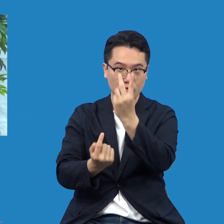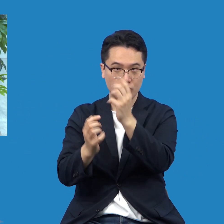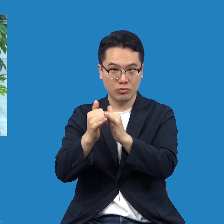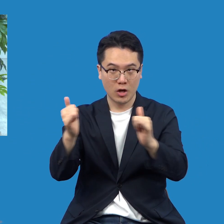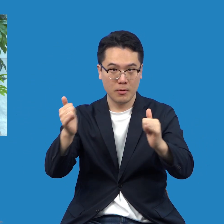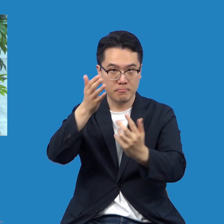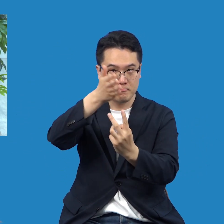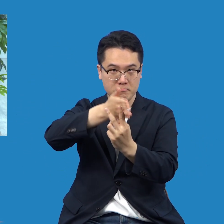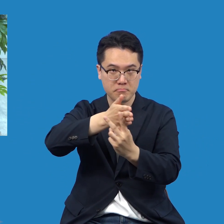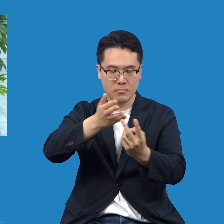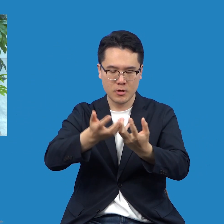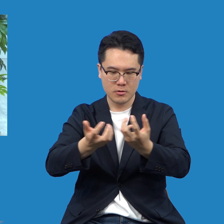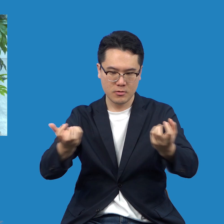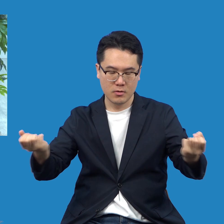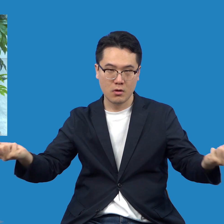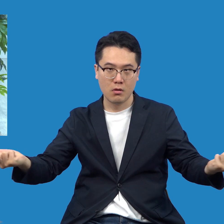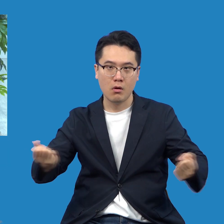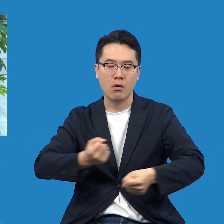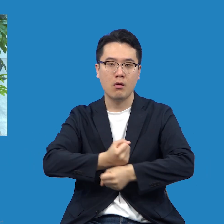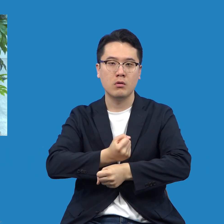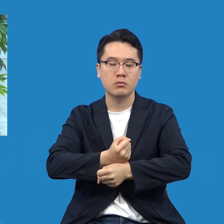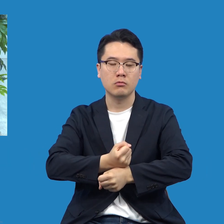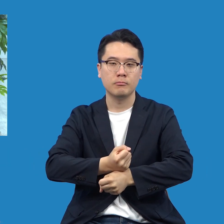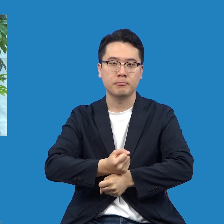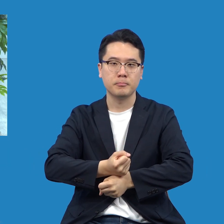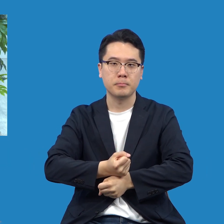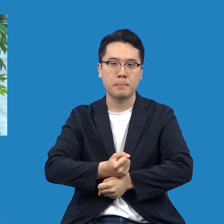이 불병거들이